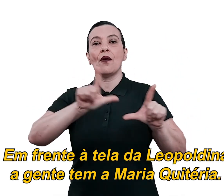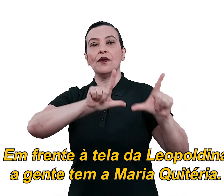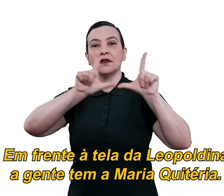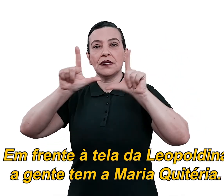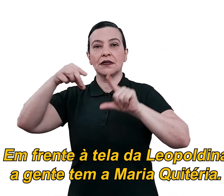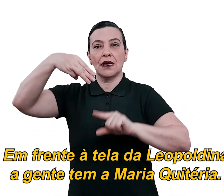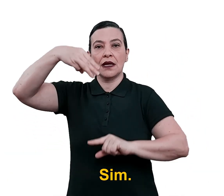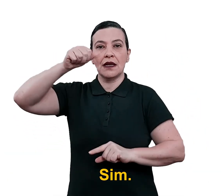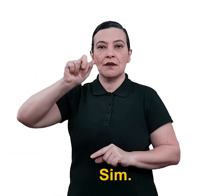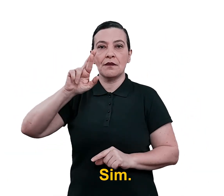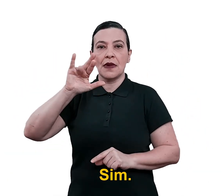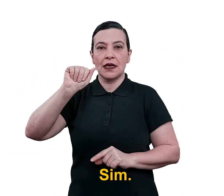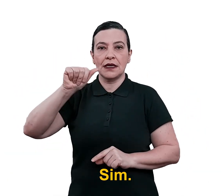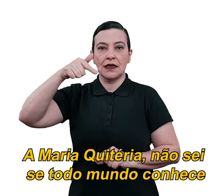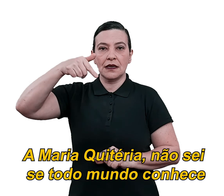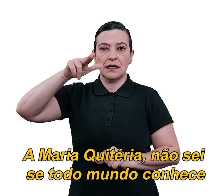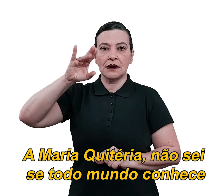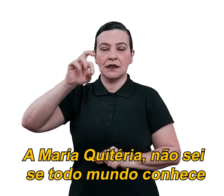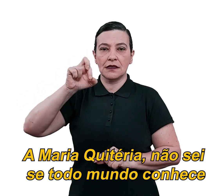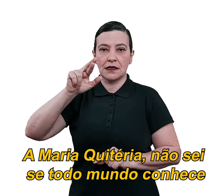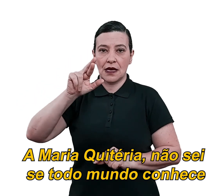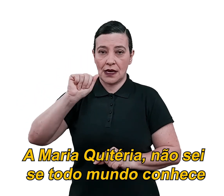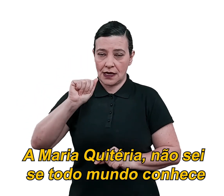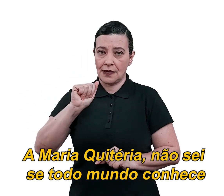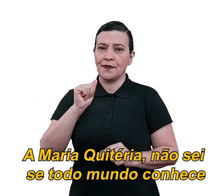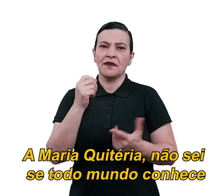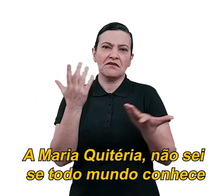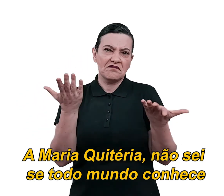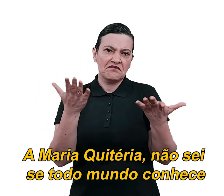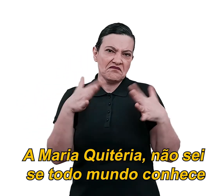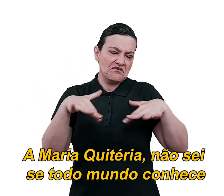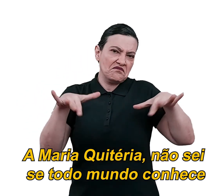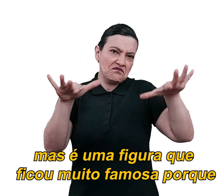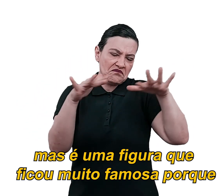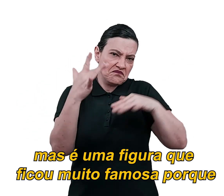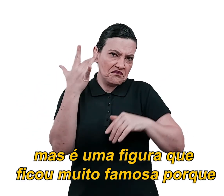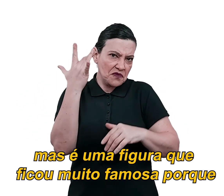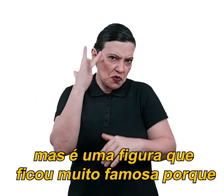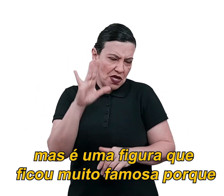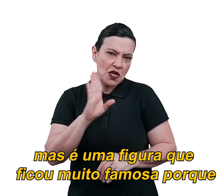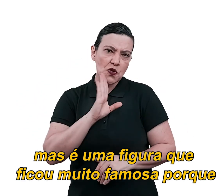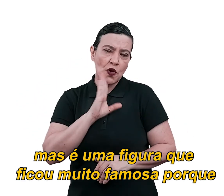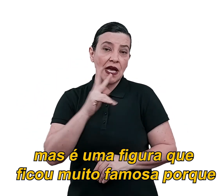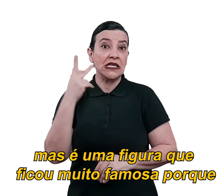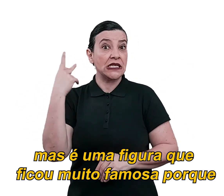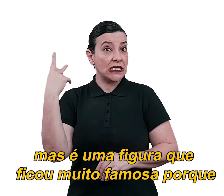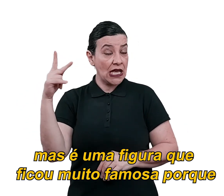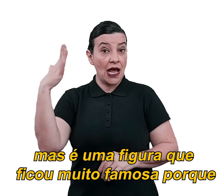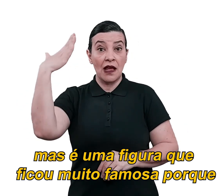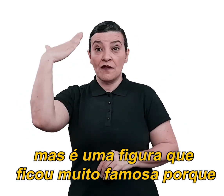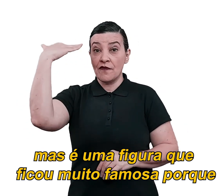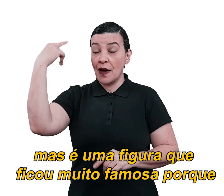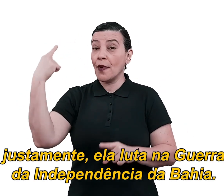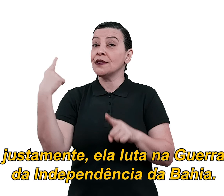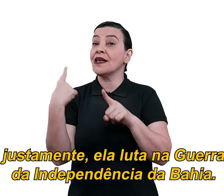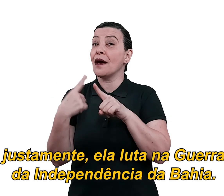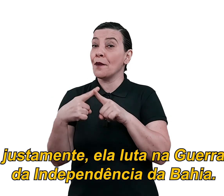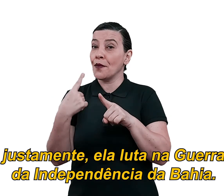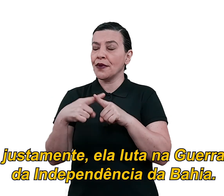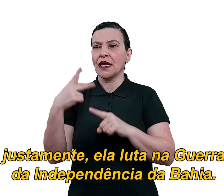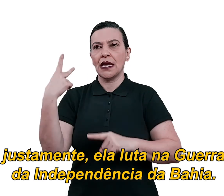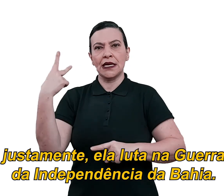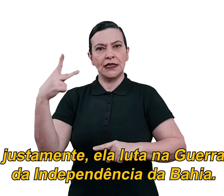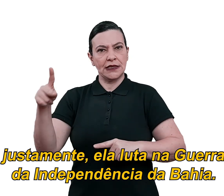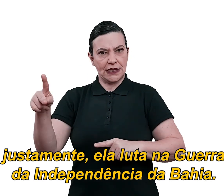Maria Quitéria. Né? A Maria Quitéria, não sei se todo mundo conhece, mas é uma figura que ficou muito famosa, porque justamente